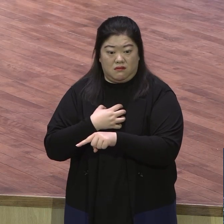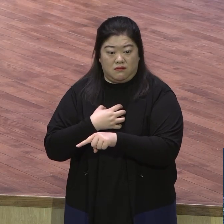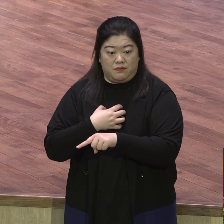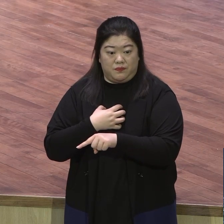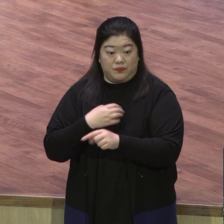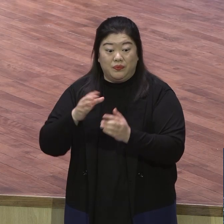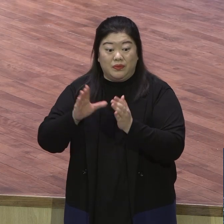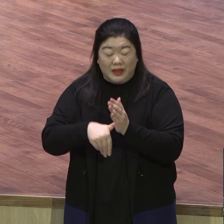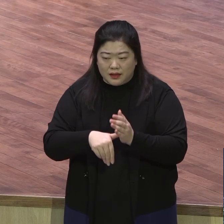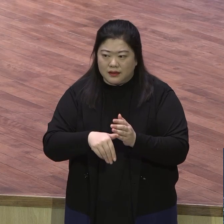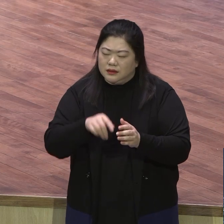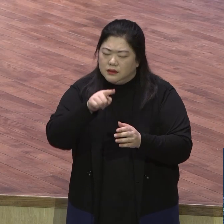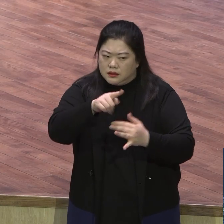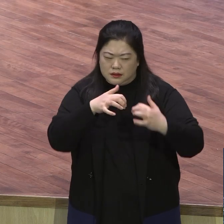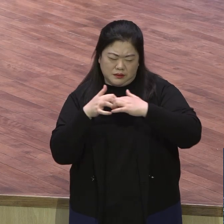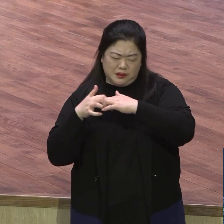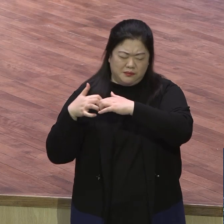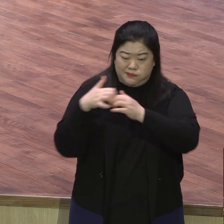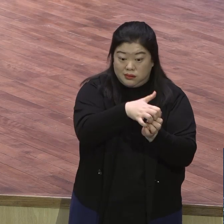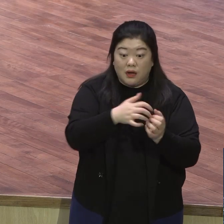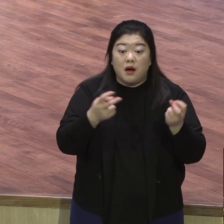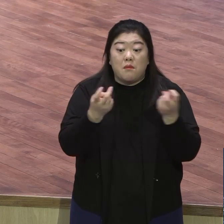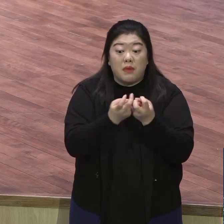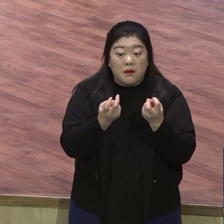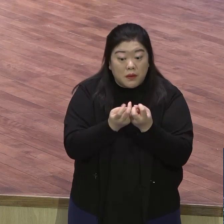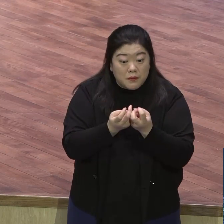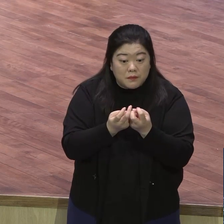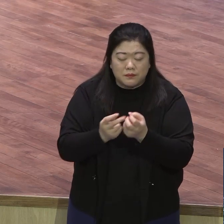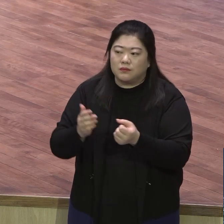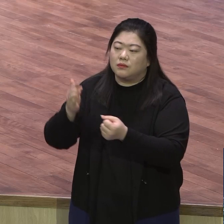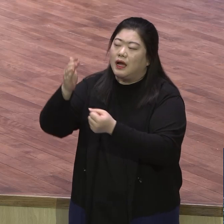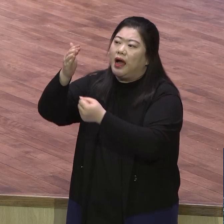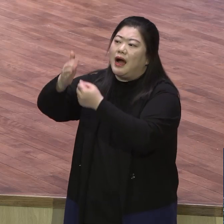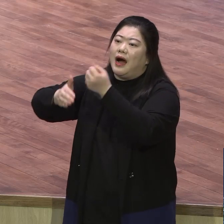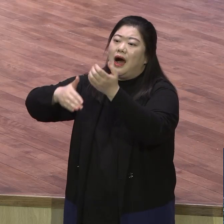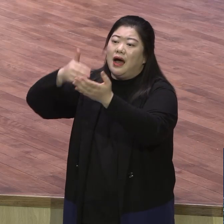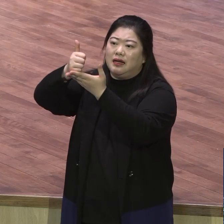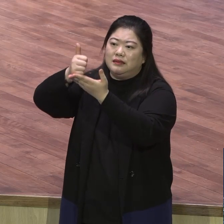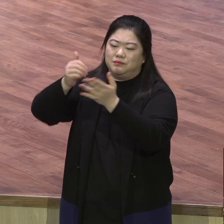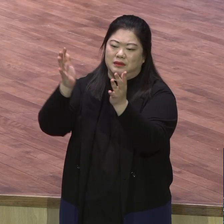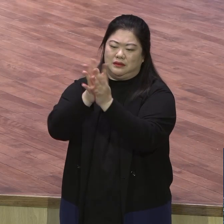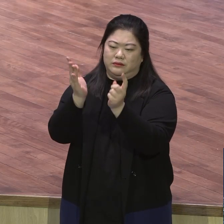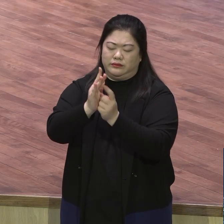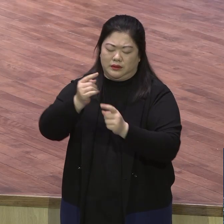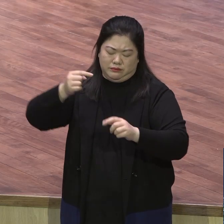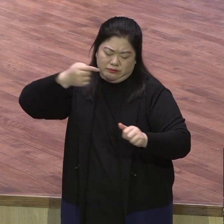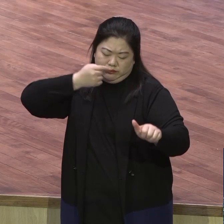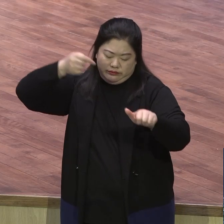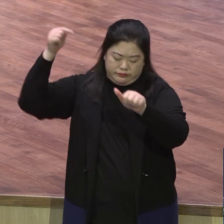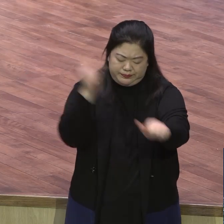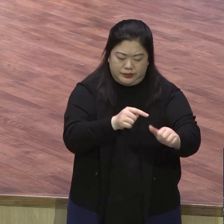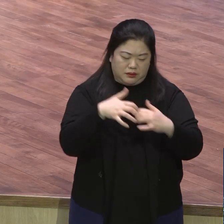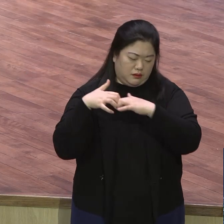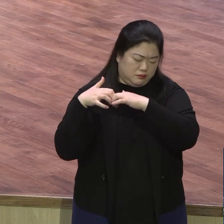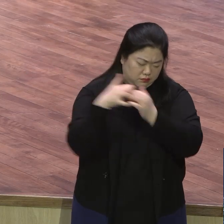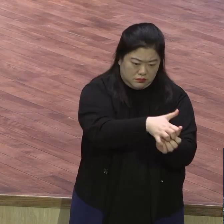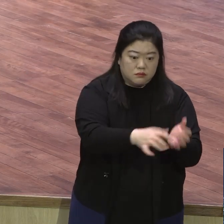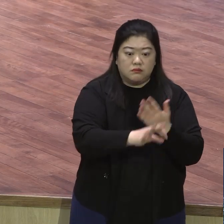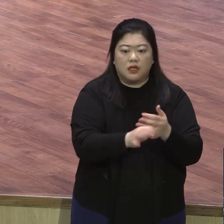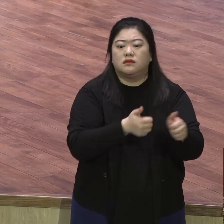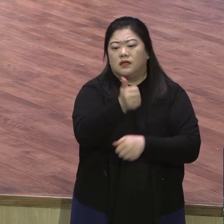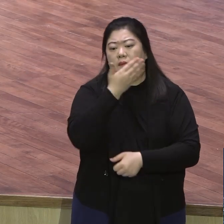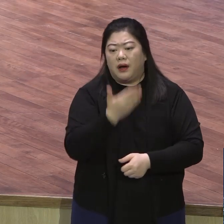그 당시 상황이 하나밖에 없었어요. 그게 뭐냐 하나님이 신이 대신 싸워줘야 되는 거예요. 하나님이 싸워주지 않으면